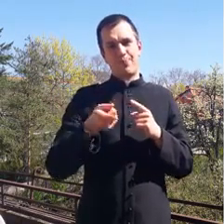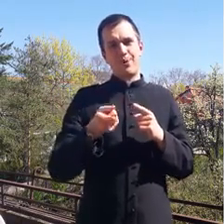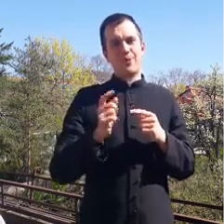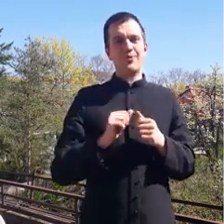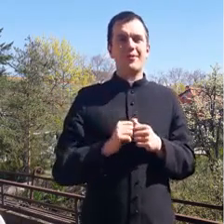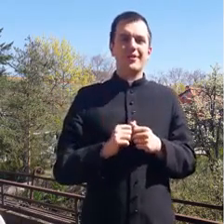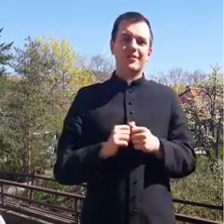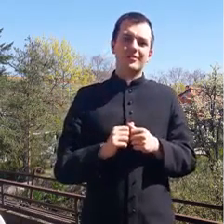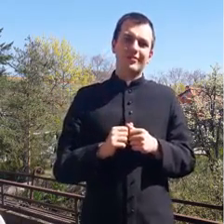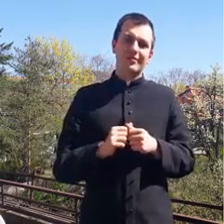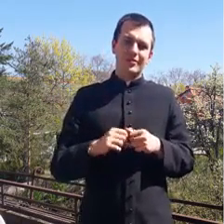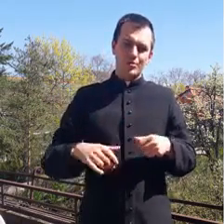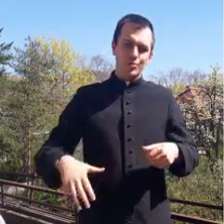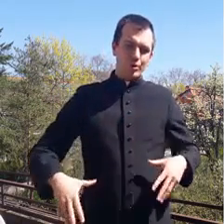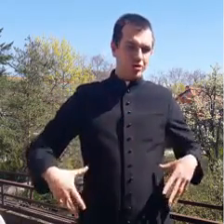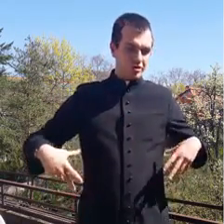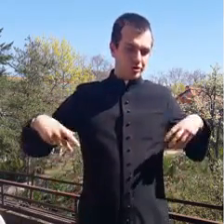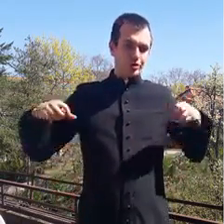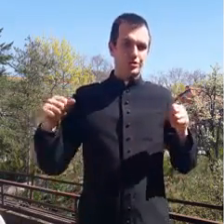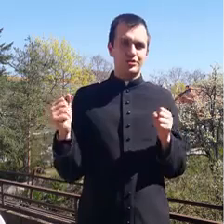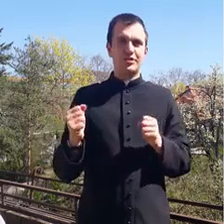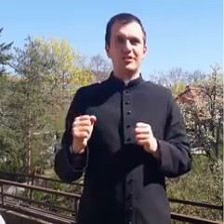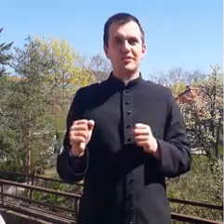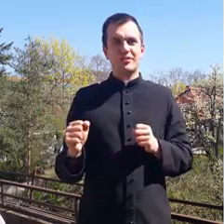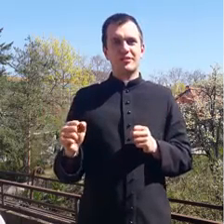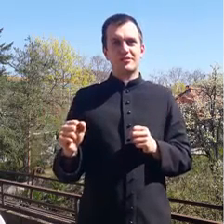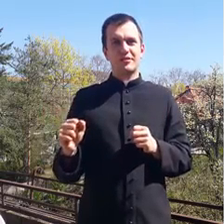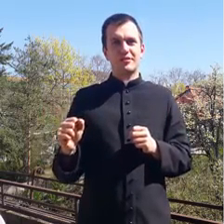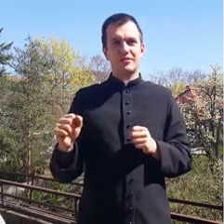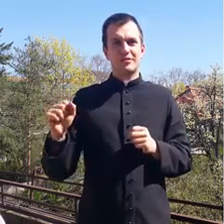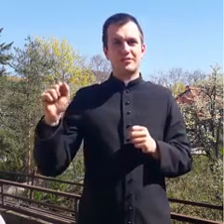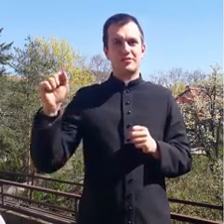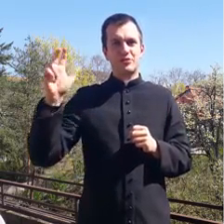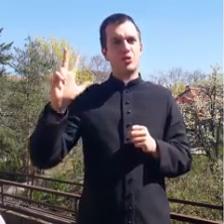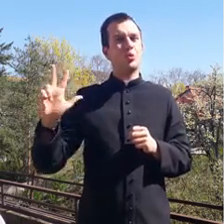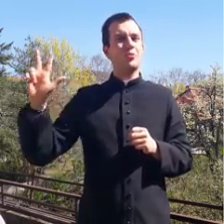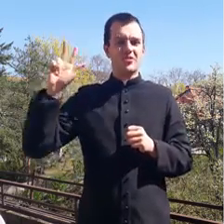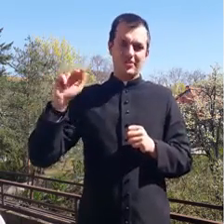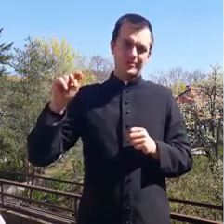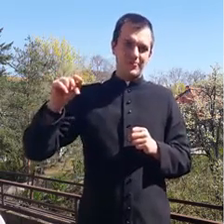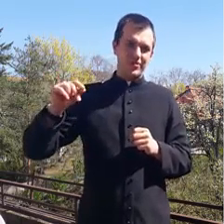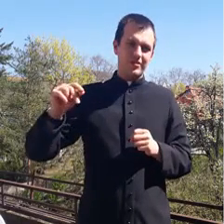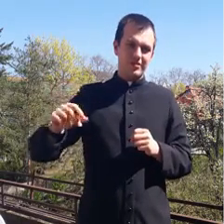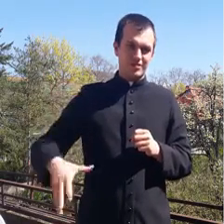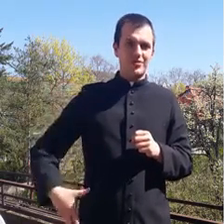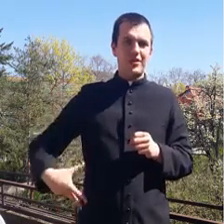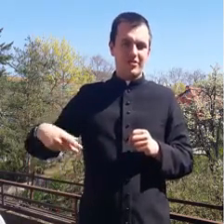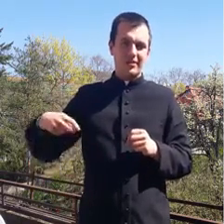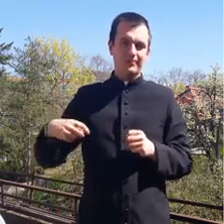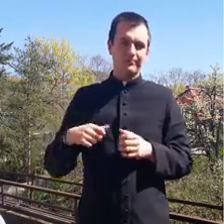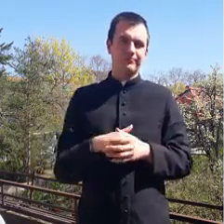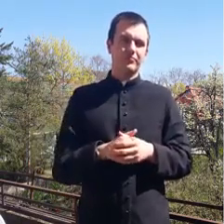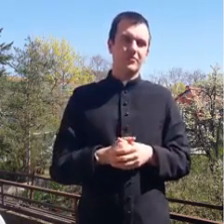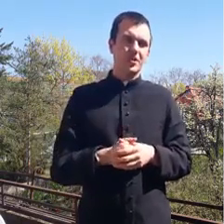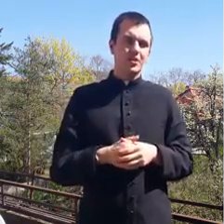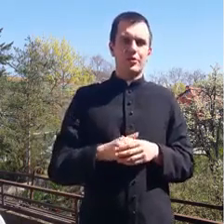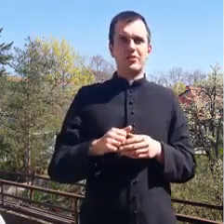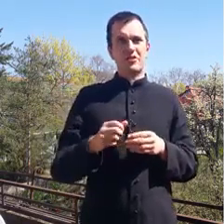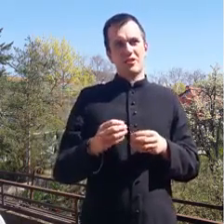po uroczystości trójcy świętej to jest